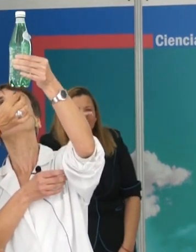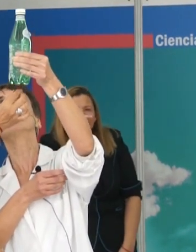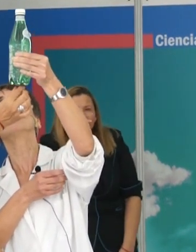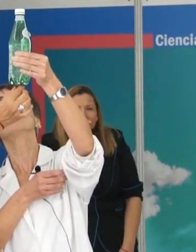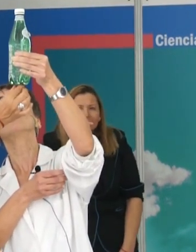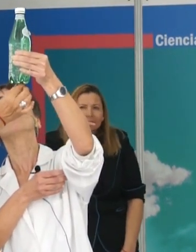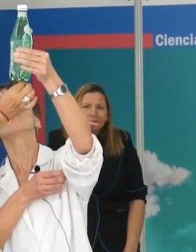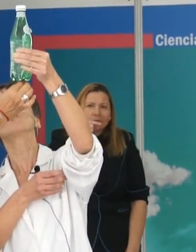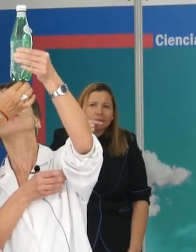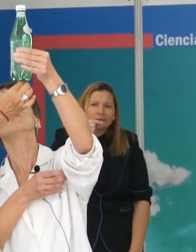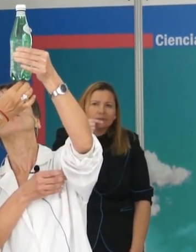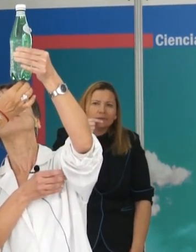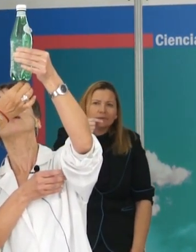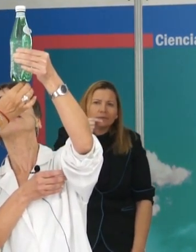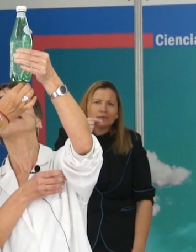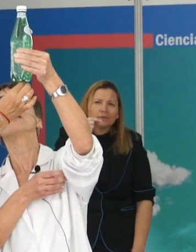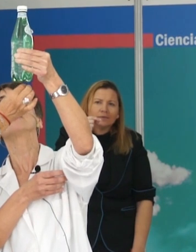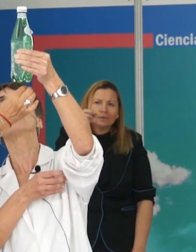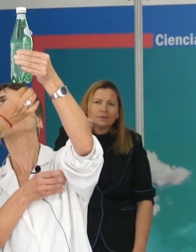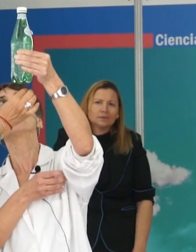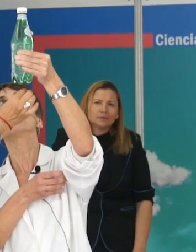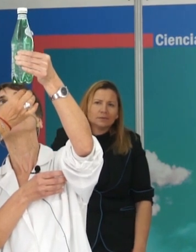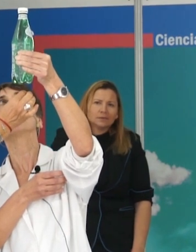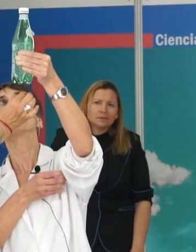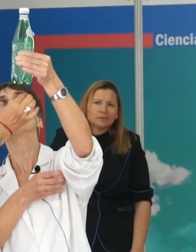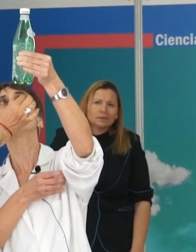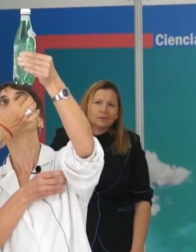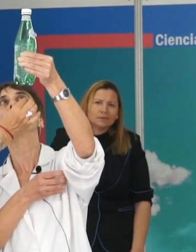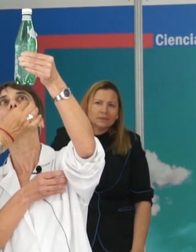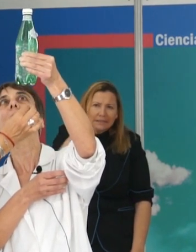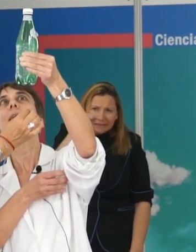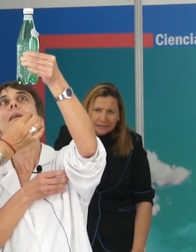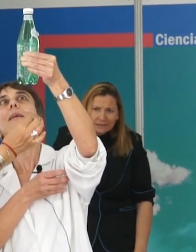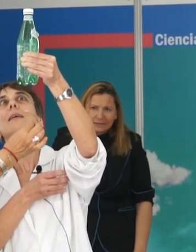tienes ya pillado? ¿Seguro? Aquí está. ¿Está? Tira, está. Tira. ¡Tira más!